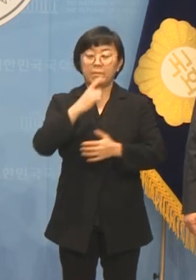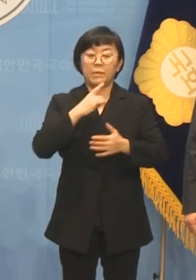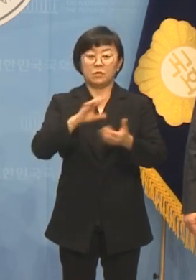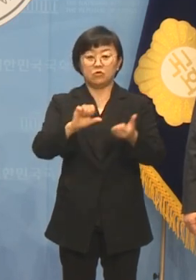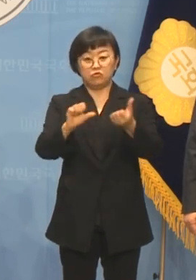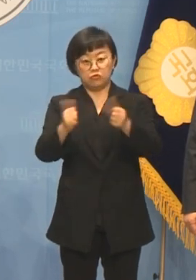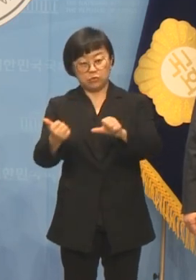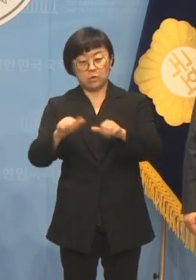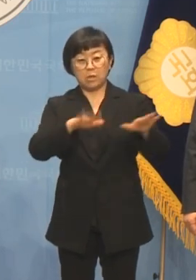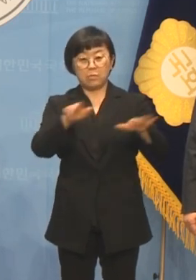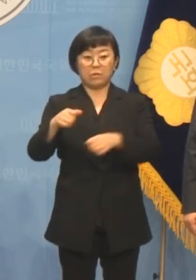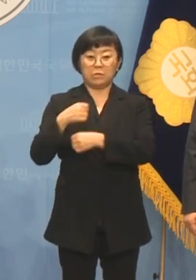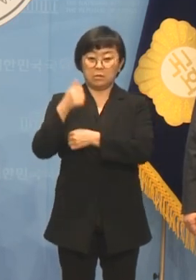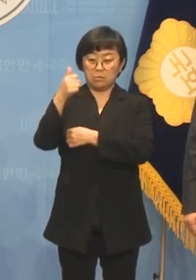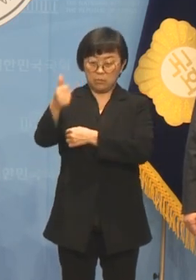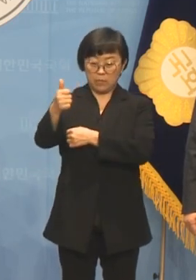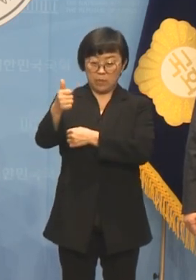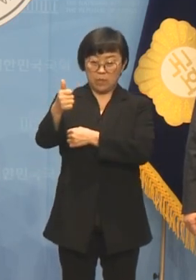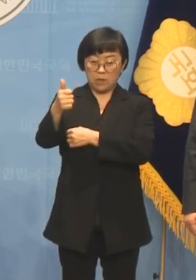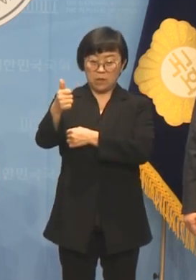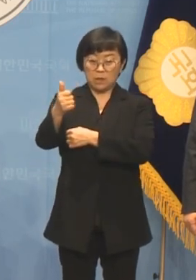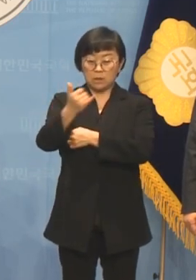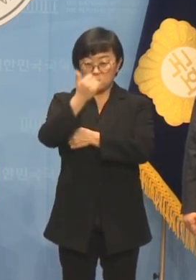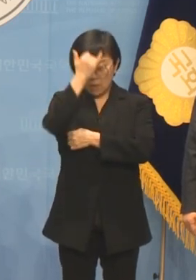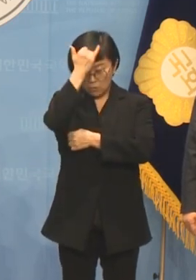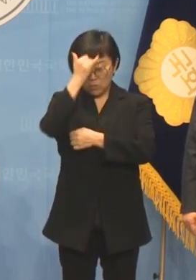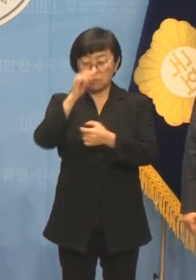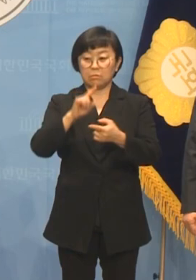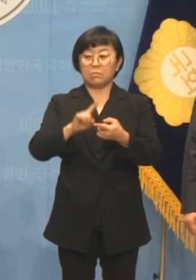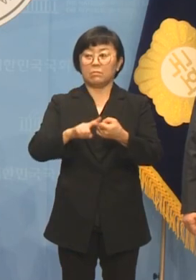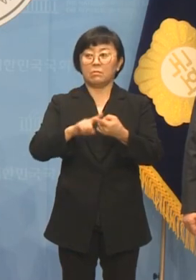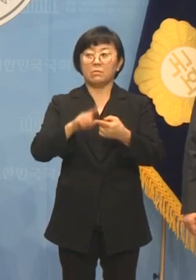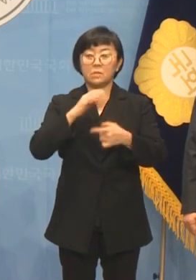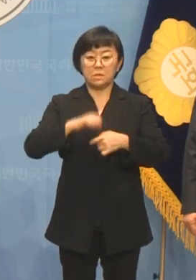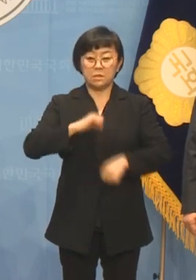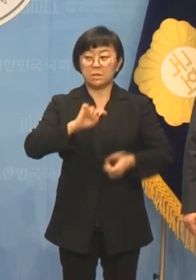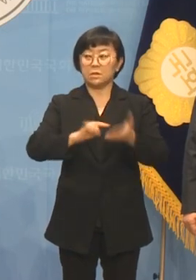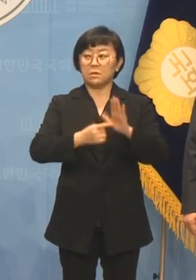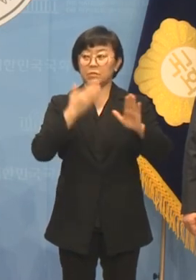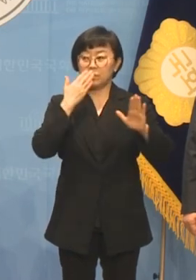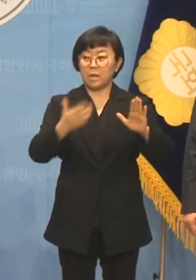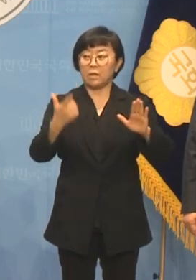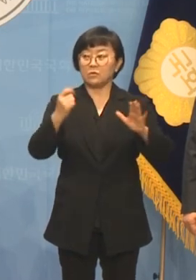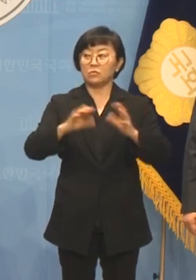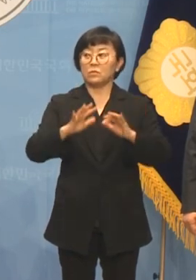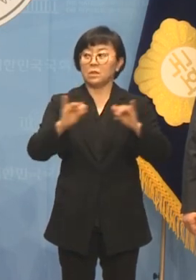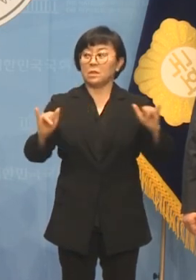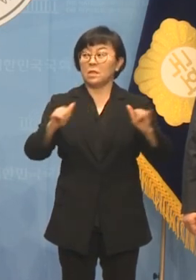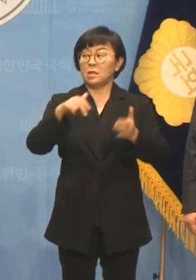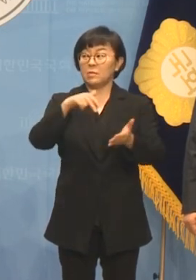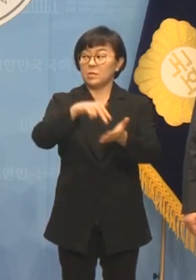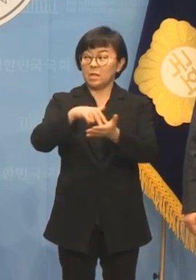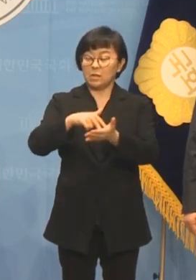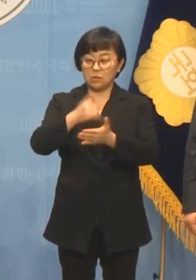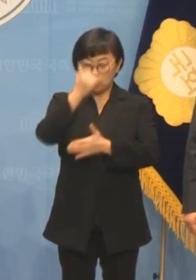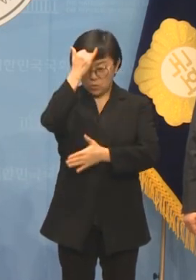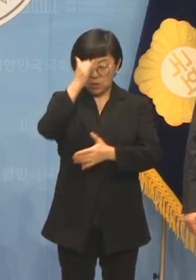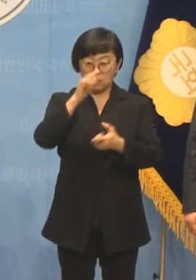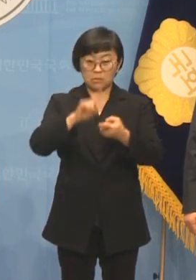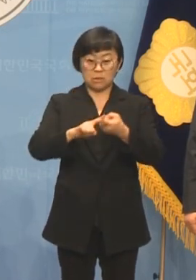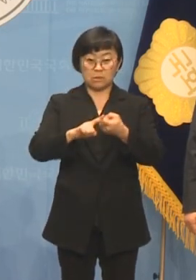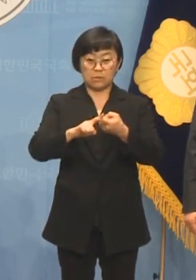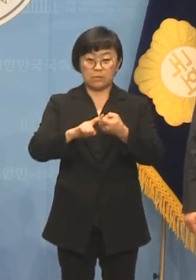순직한 해병대원에 대한 최소한의 예의이며 진실을 알고 싶어하는 국민들에 대한 도리라는